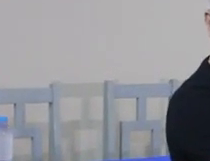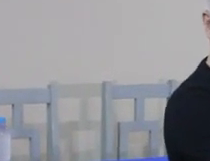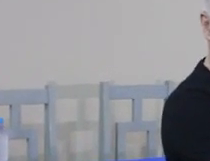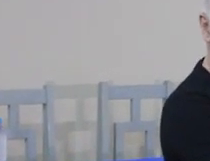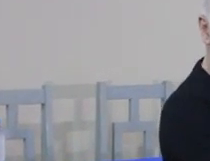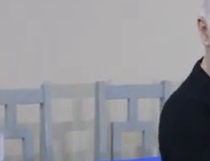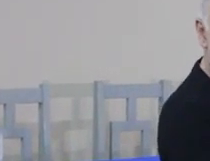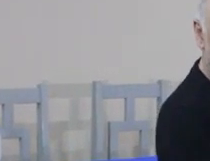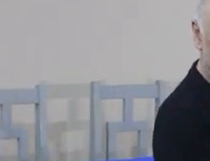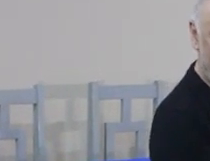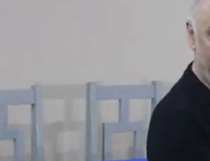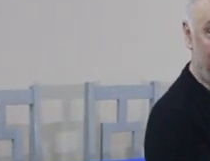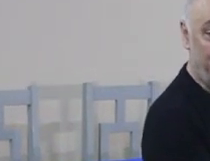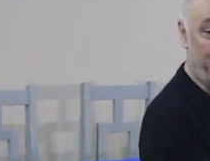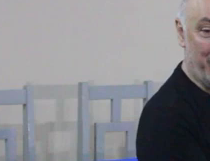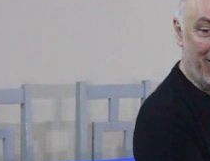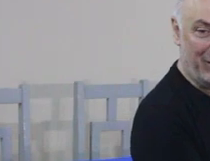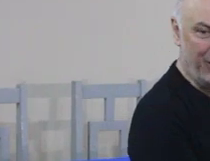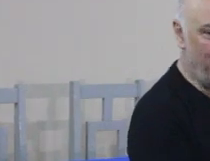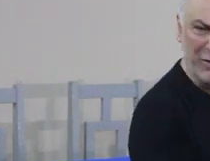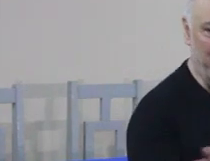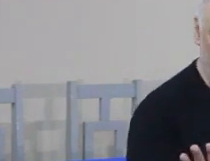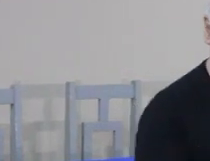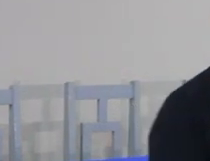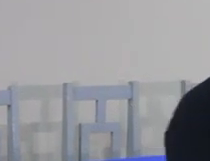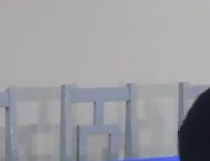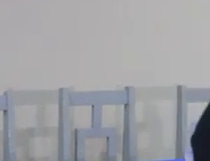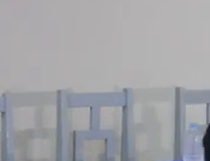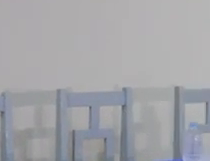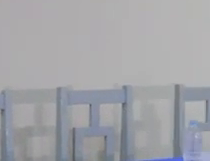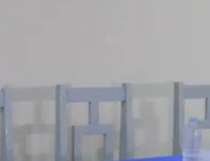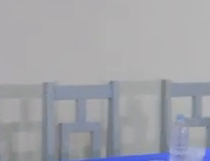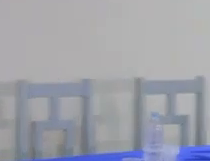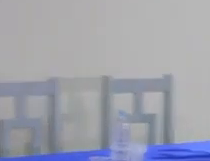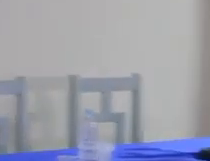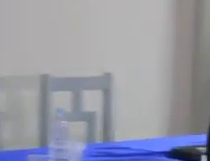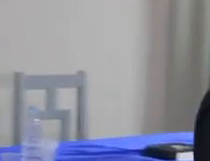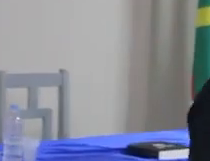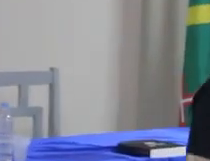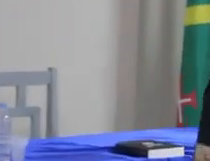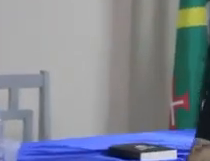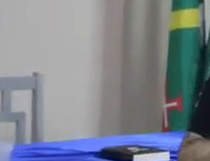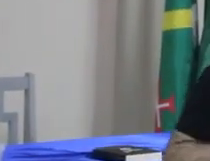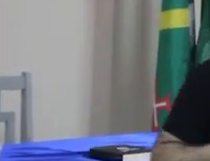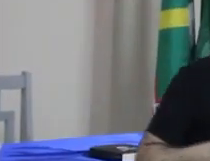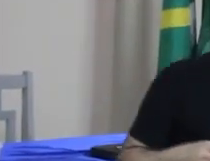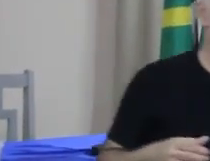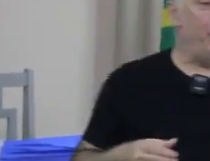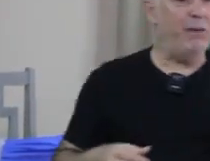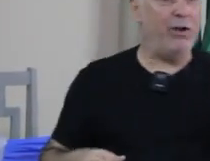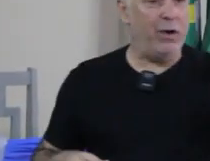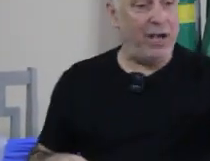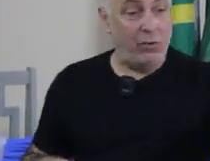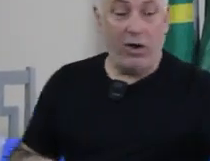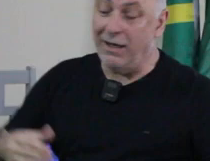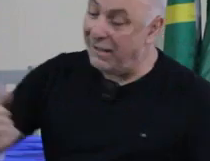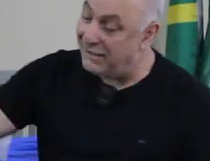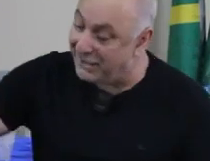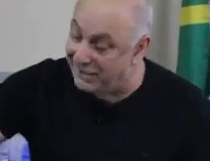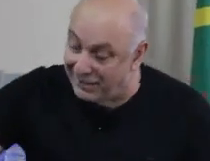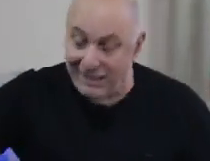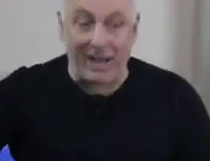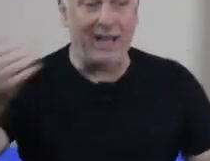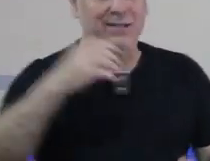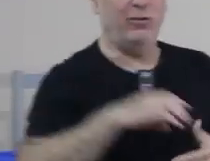entra o líquido, ela faz o formato, é um negócio muito joia. E eu, indo comprar Coca-Cola